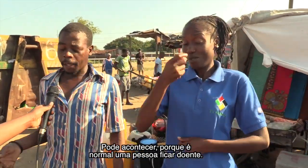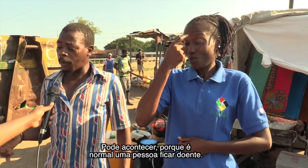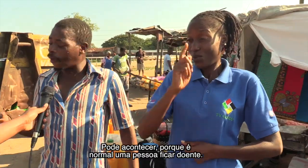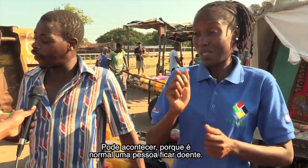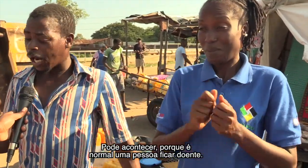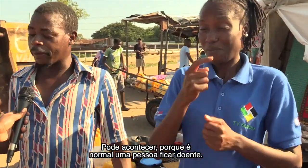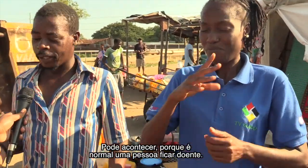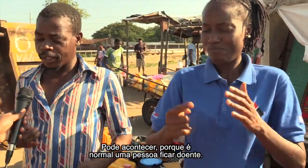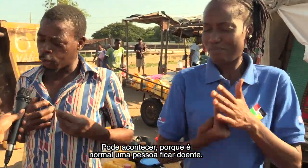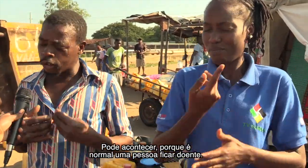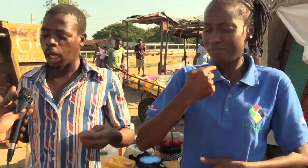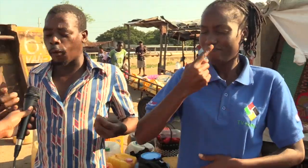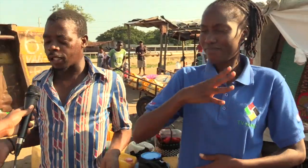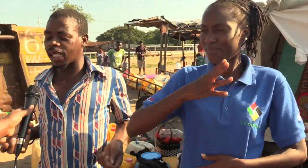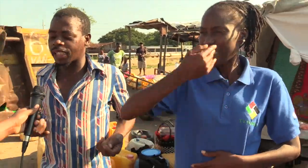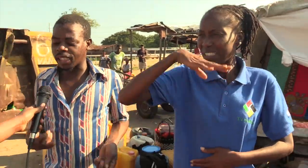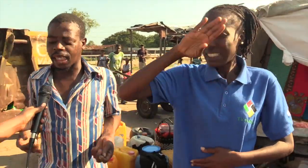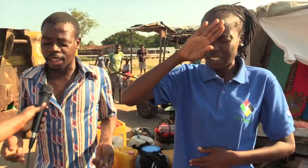pessoa ficar doente.